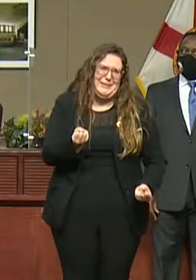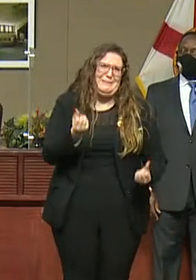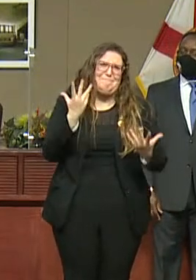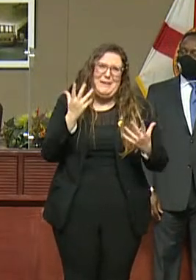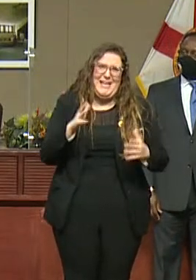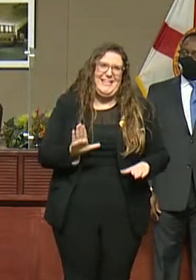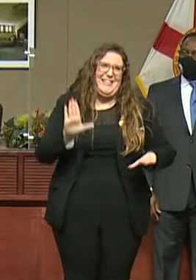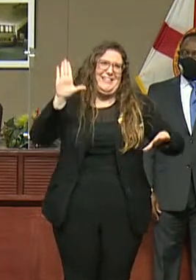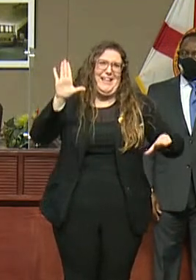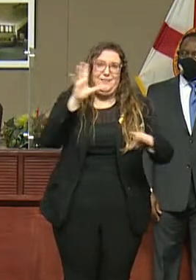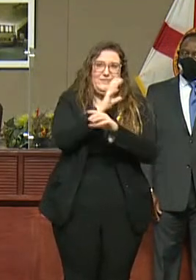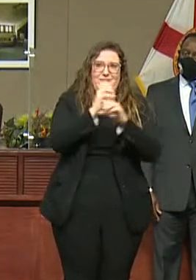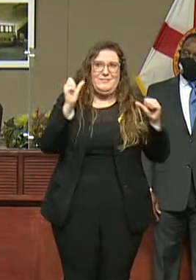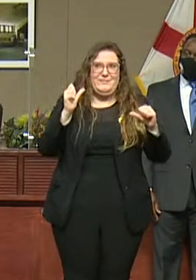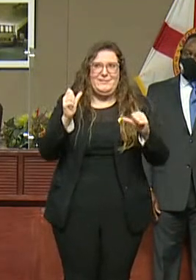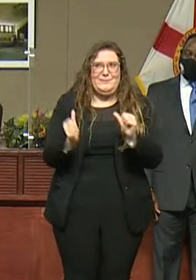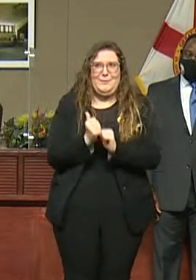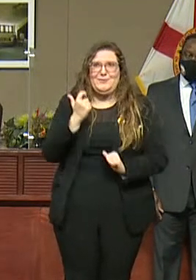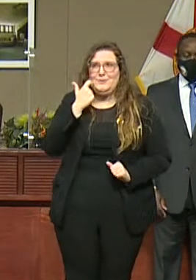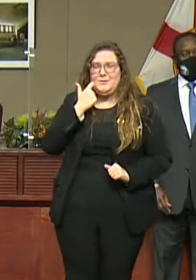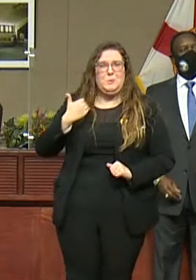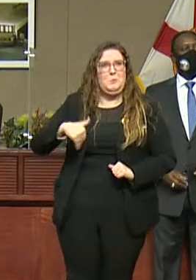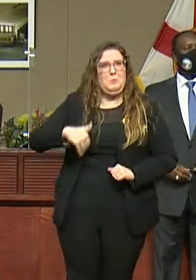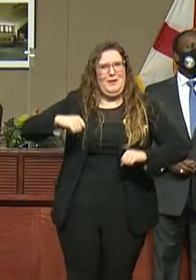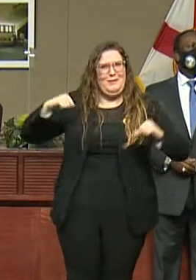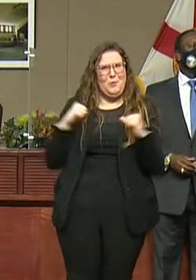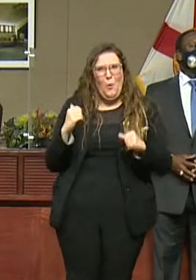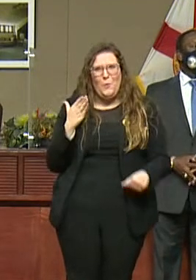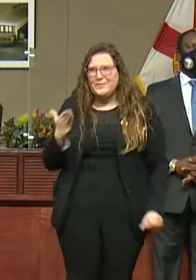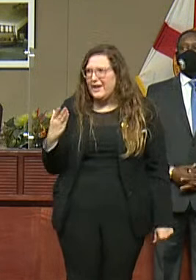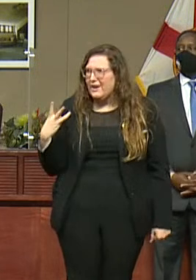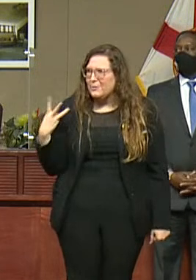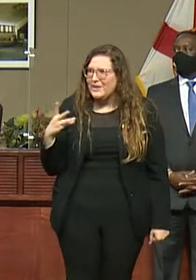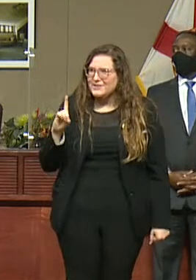to was plenty cold. El